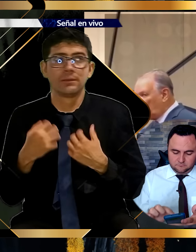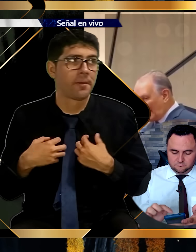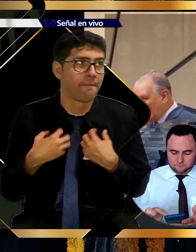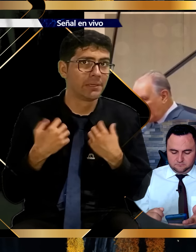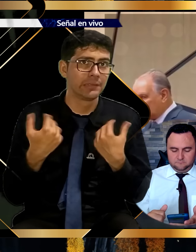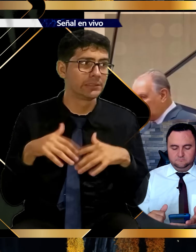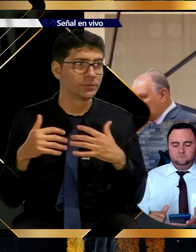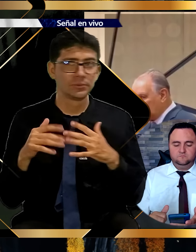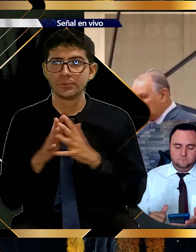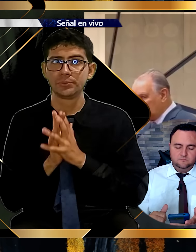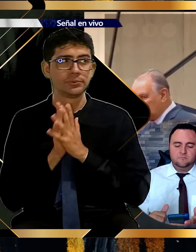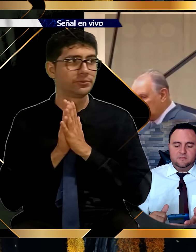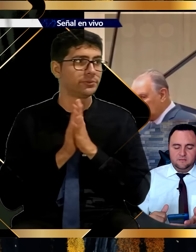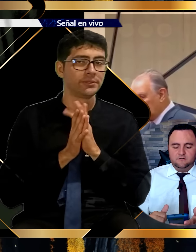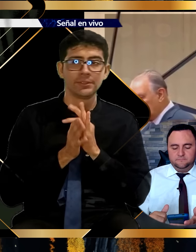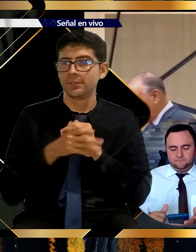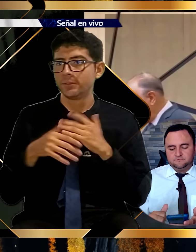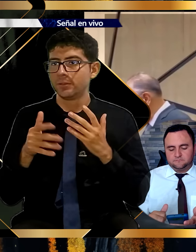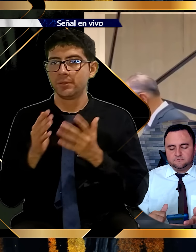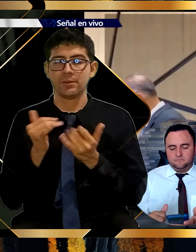con franqueza.